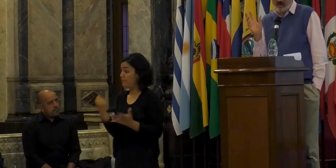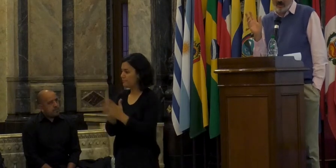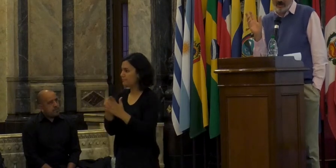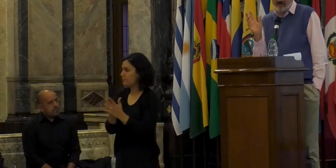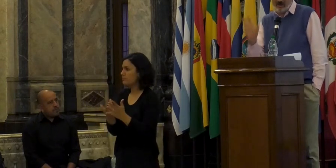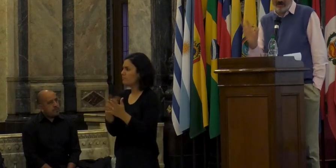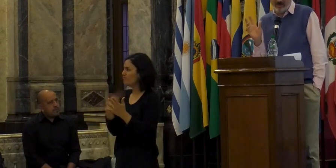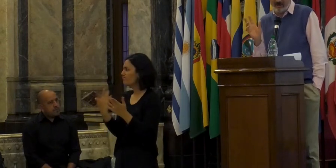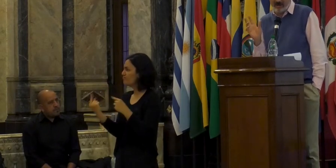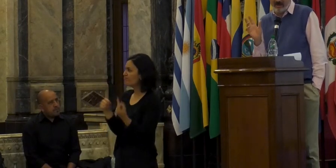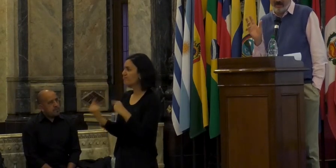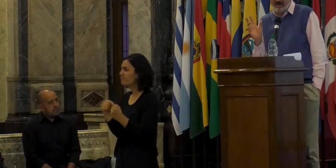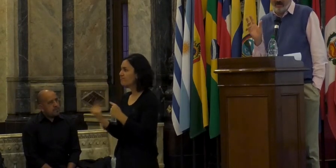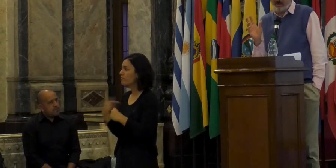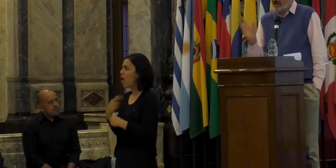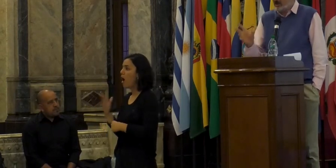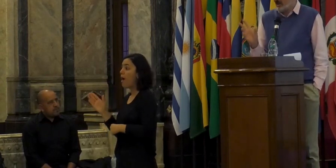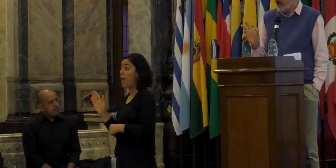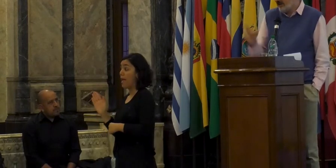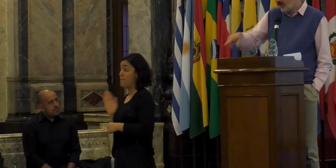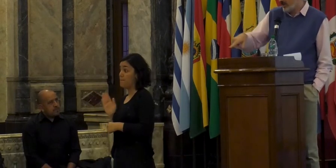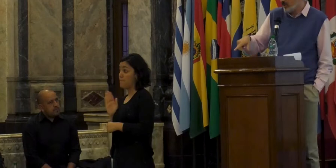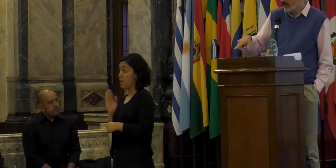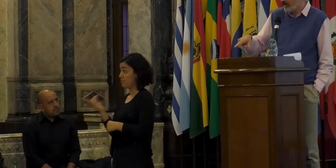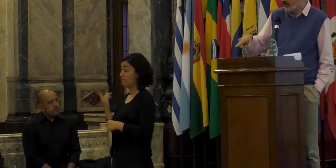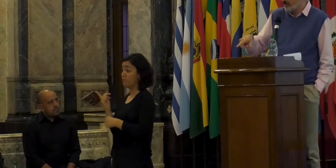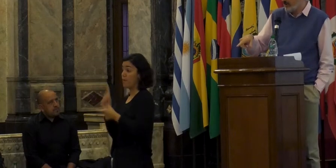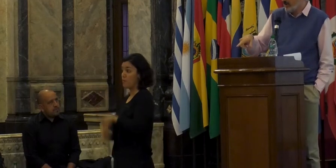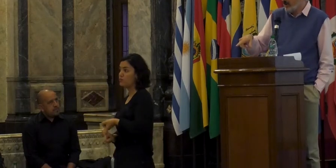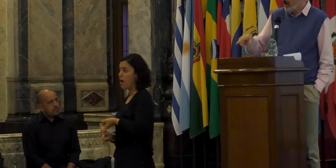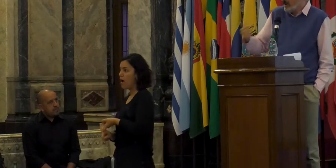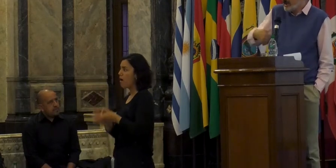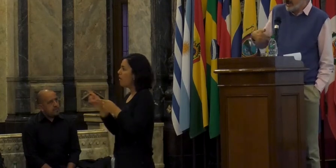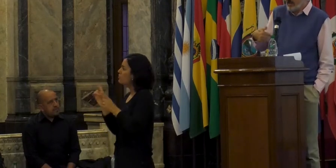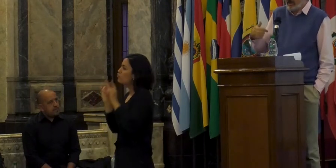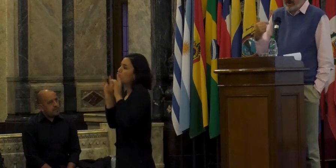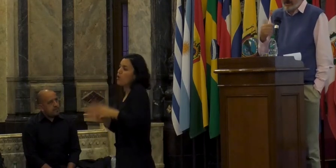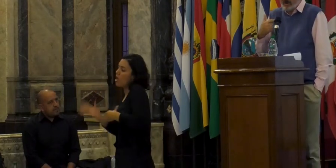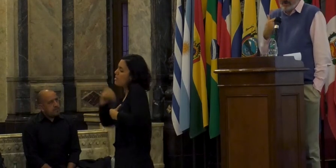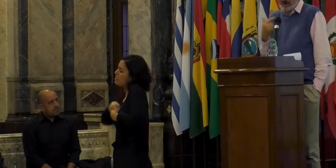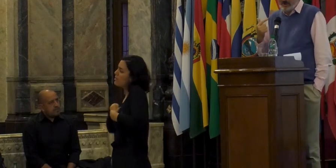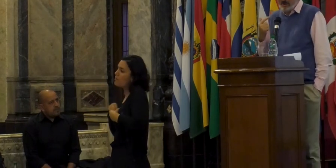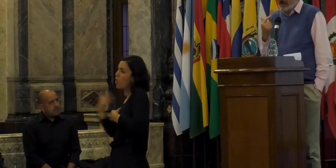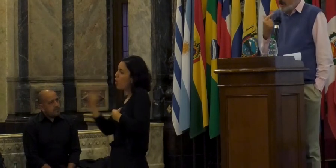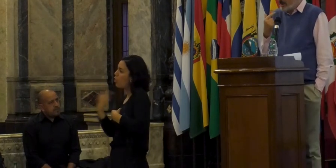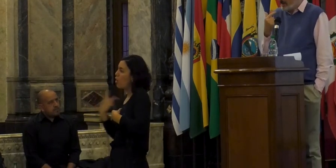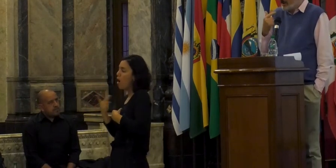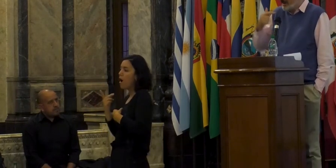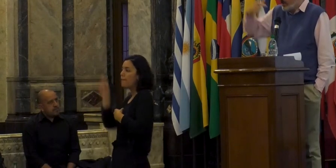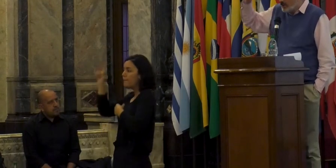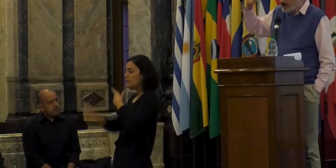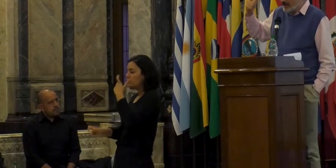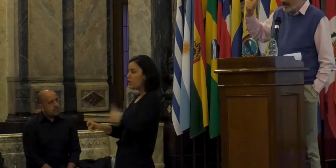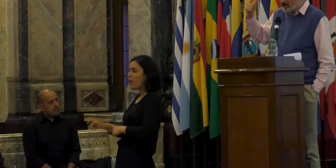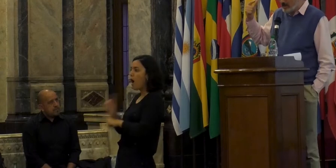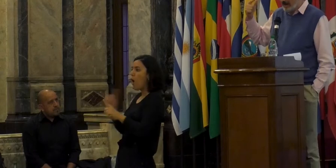tengo con mi mujer es una cosa privada, o es una cosa doméstica porque es por los niños, o es íntimo porque somos, como decía un amigo mío,